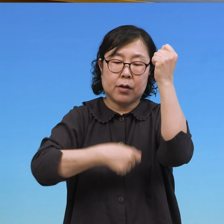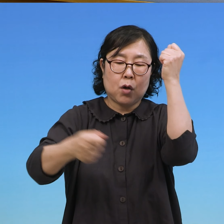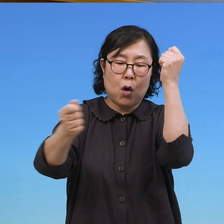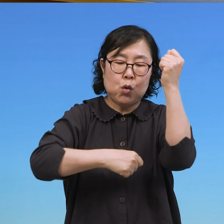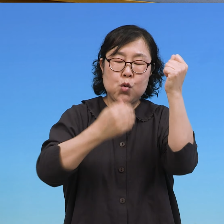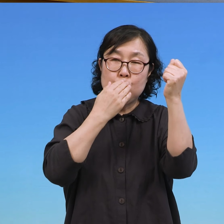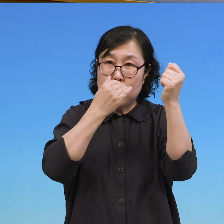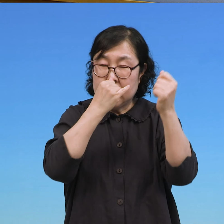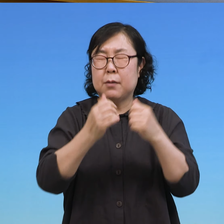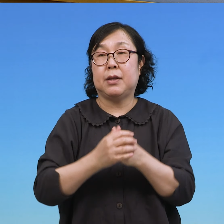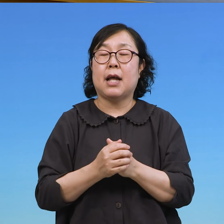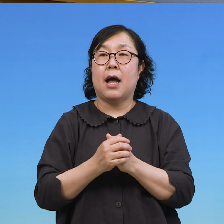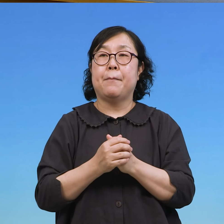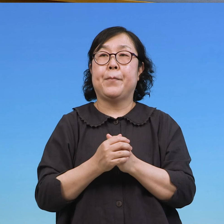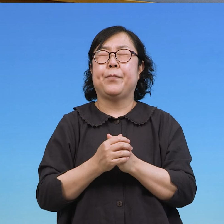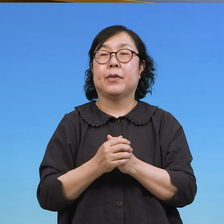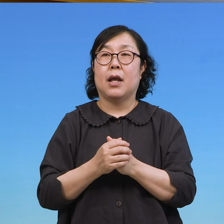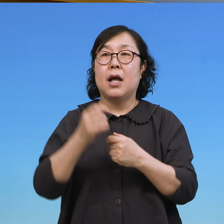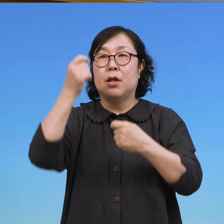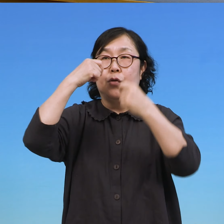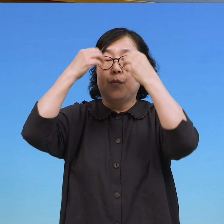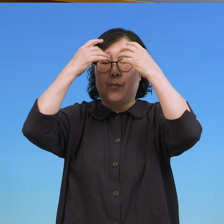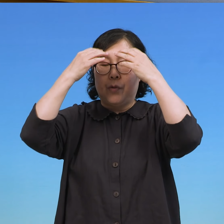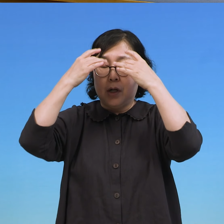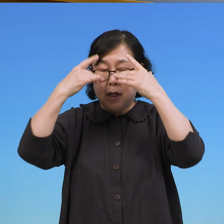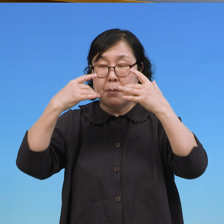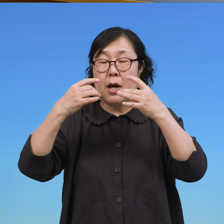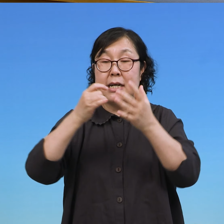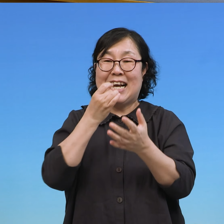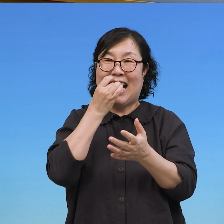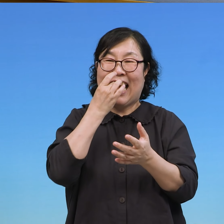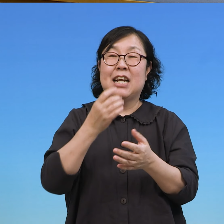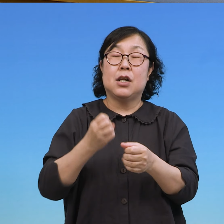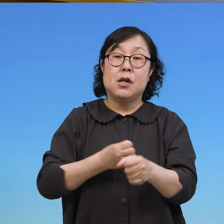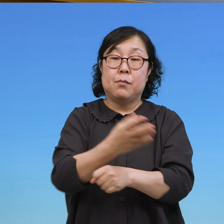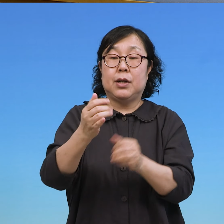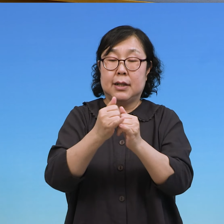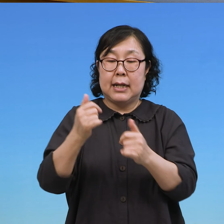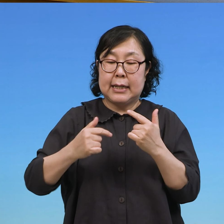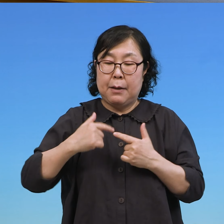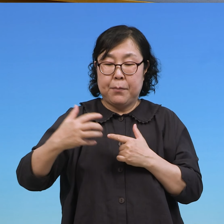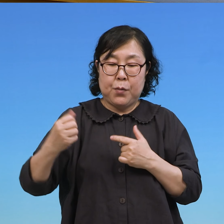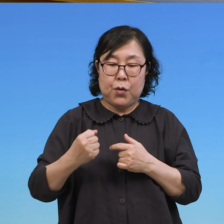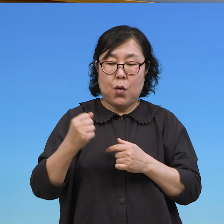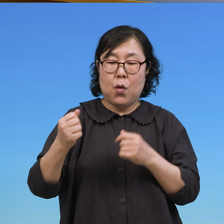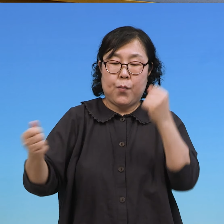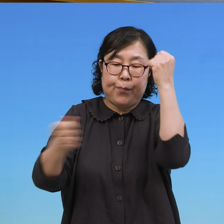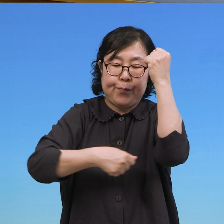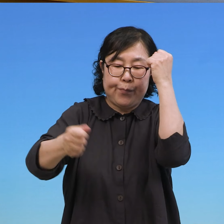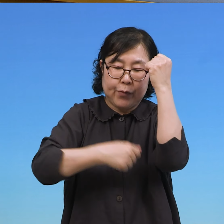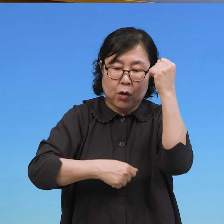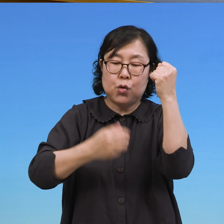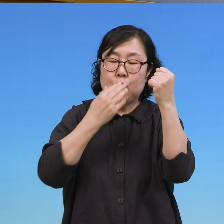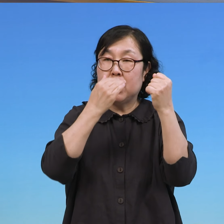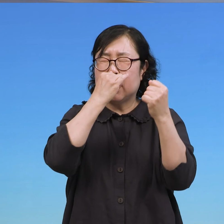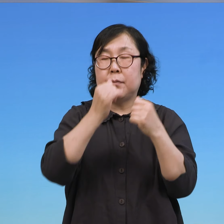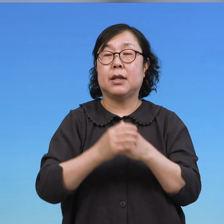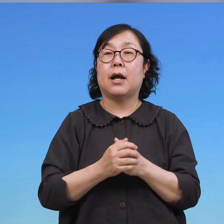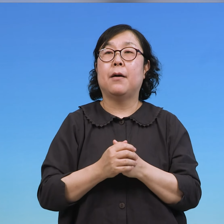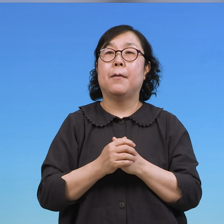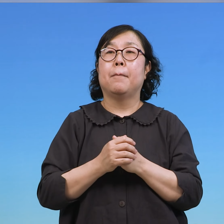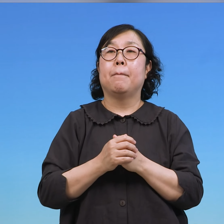5절 6절의 결론하고 똑같은 거 아닙니까? 눈물을 흘리며 씨를 뿌리는 자는 기쁨으로 단을 거두리로다.